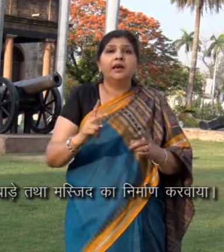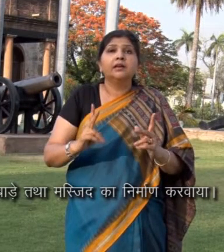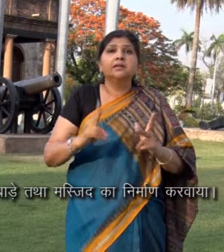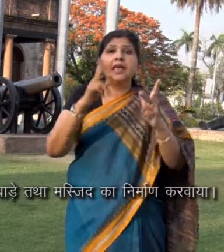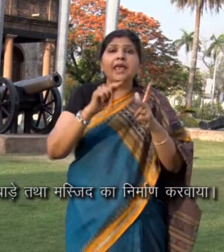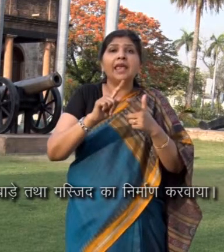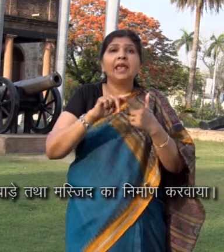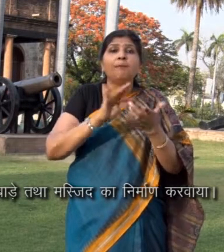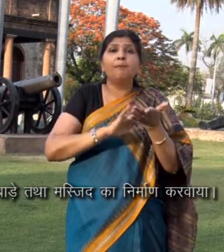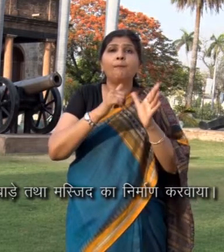करवाया।